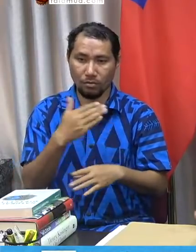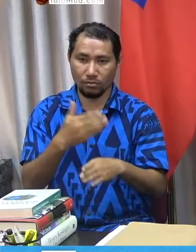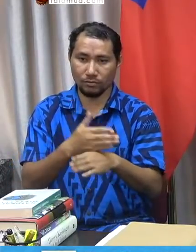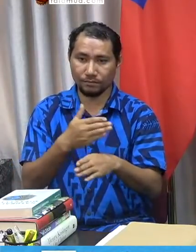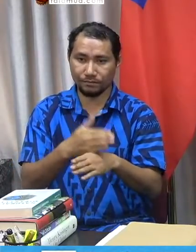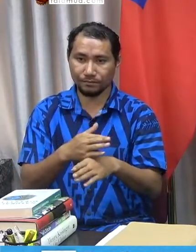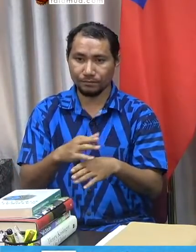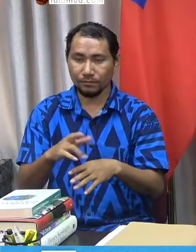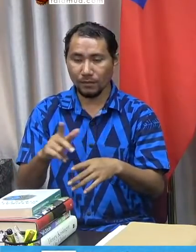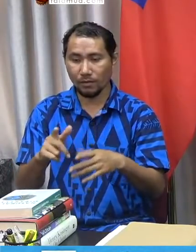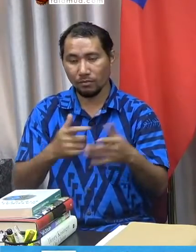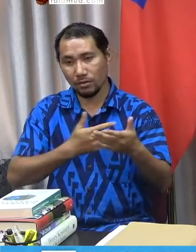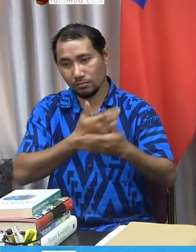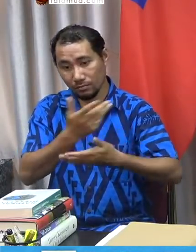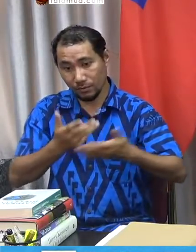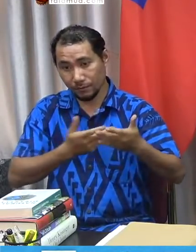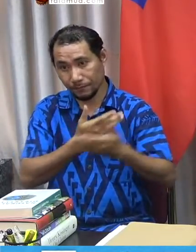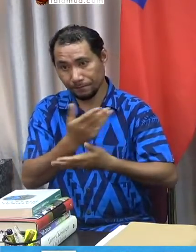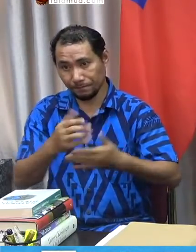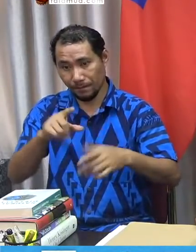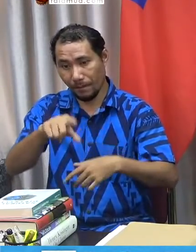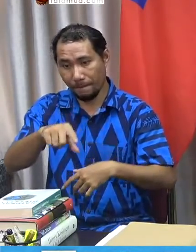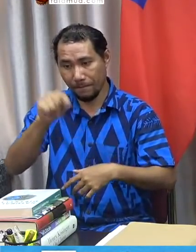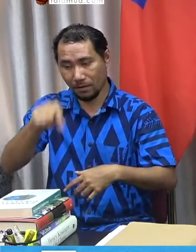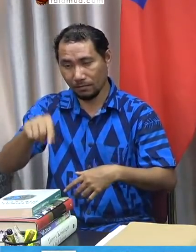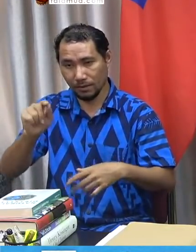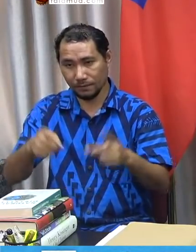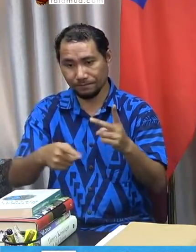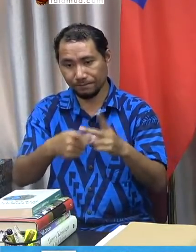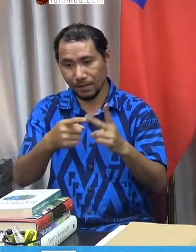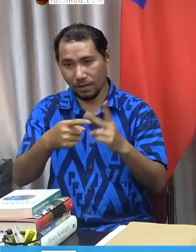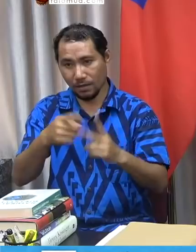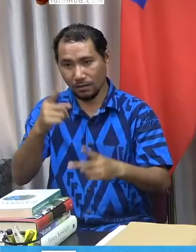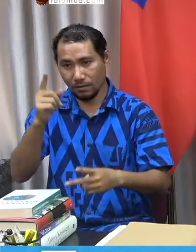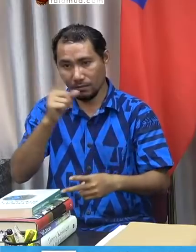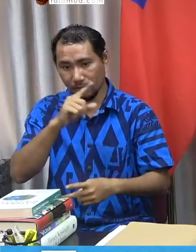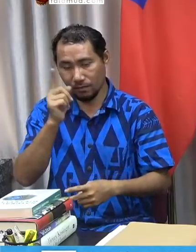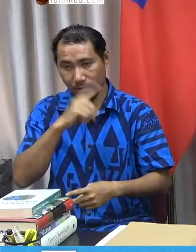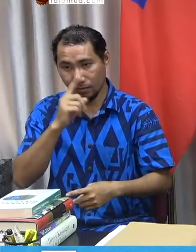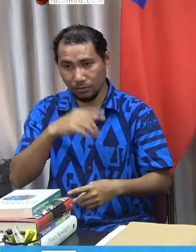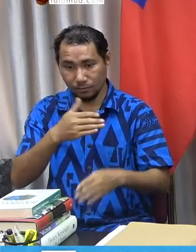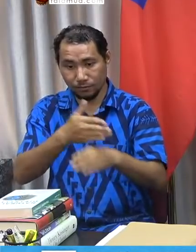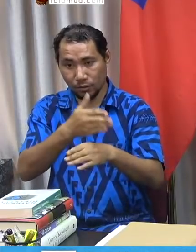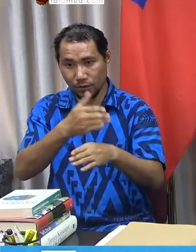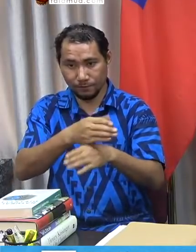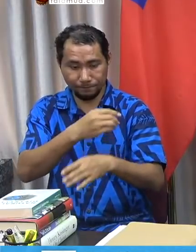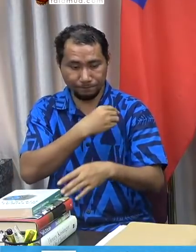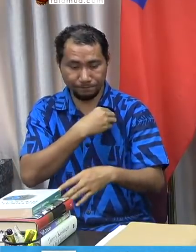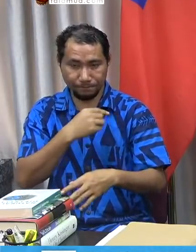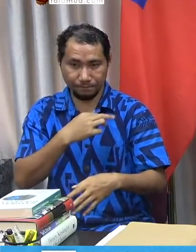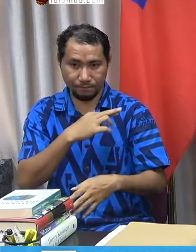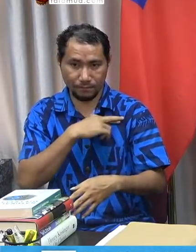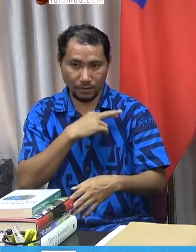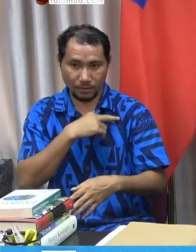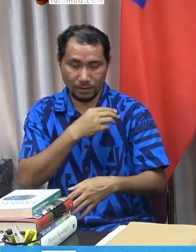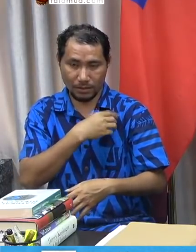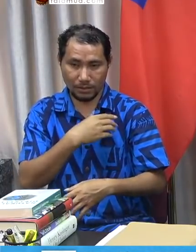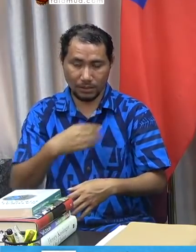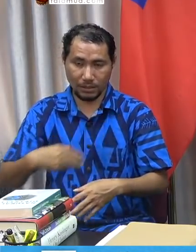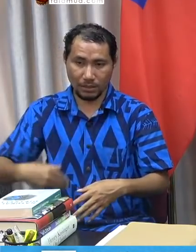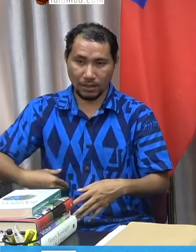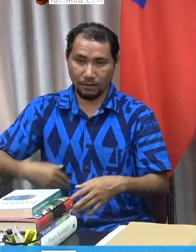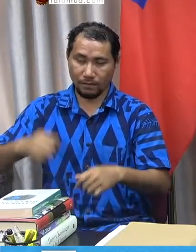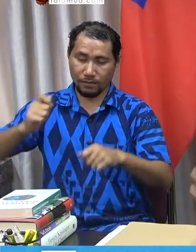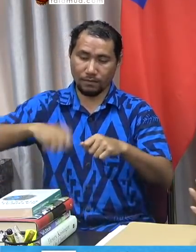whinga o nisi o whamasino, le whamasinonga le whea ngai ma tātou i le vai aso le nei. Ai